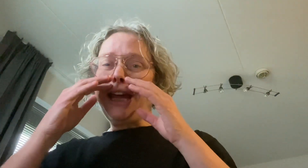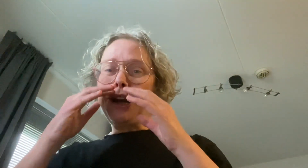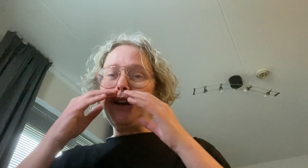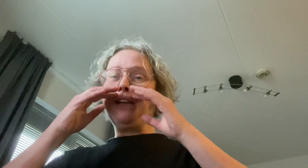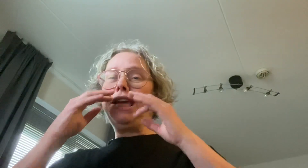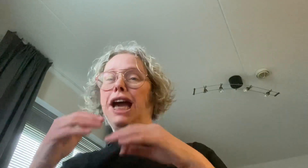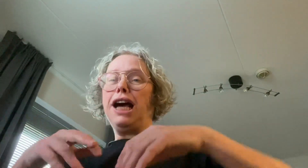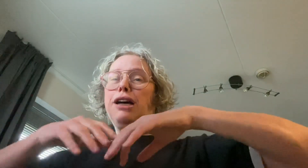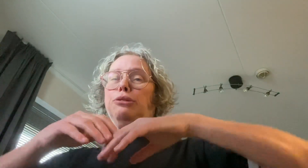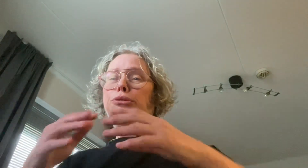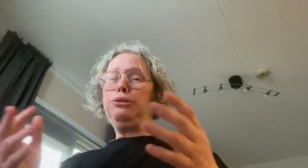Veronica,